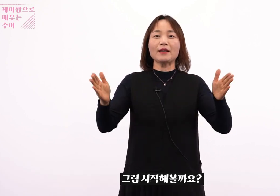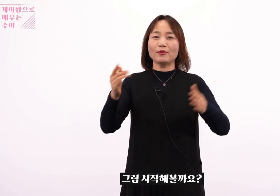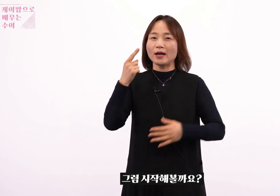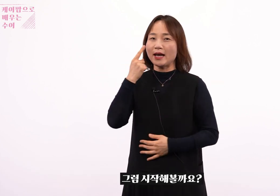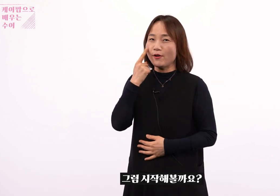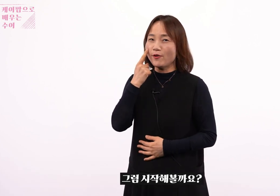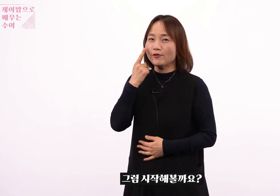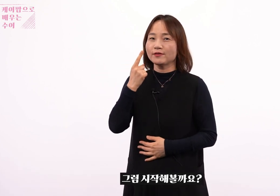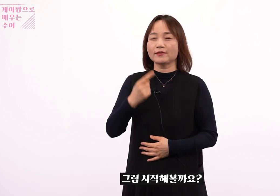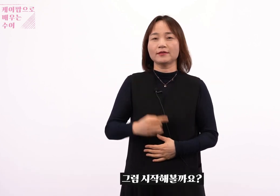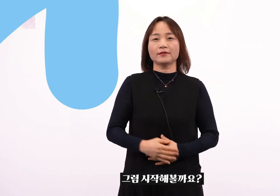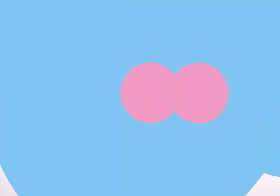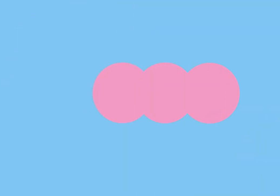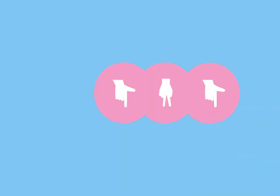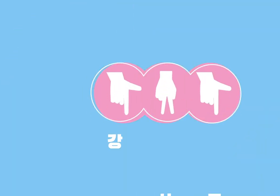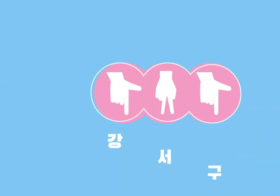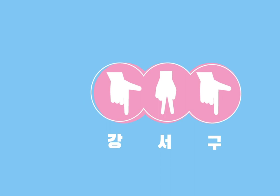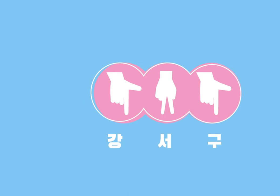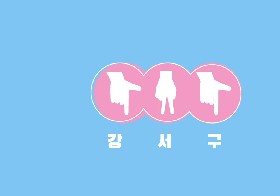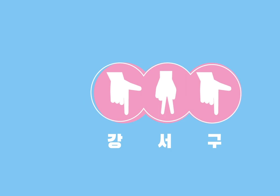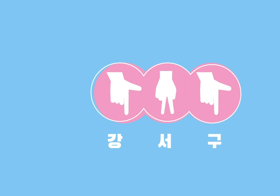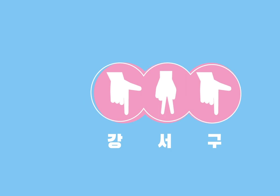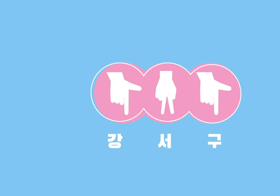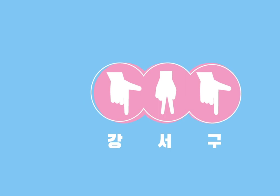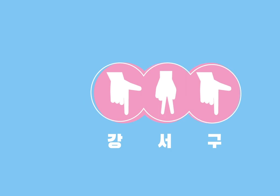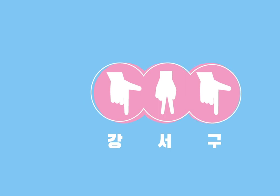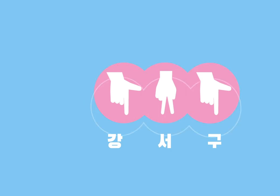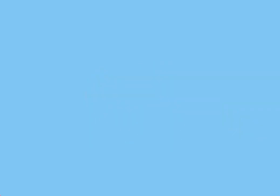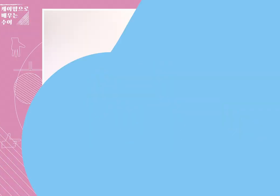그럼 시작해 볼까요 오오오